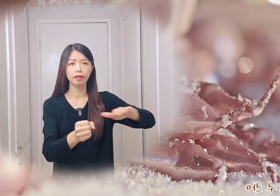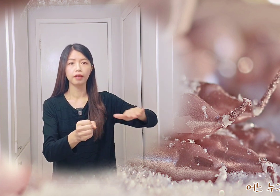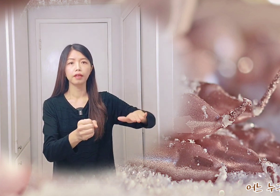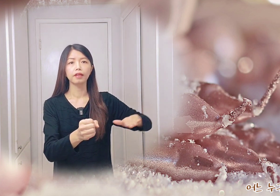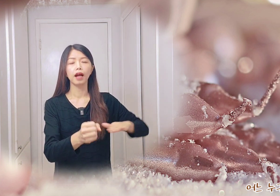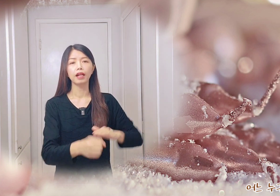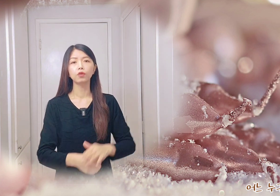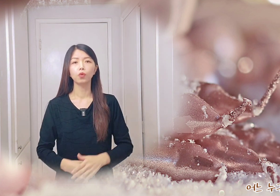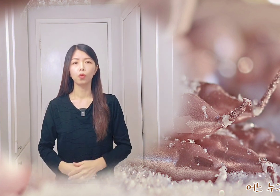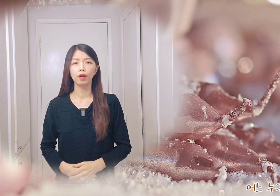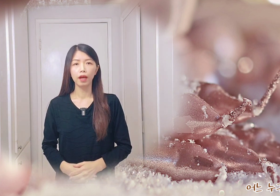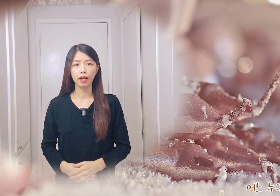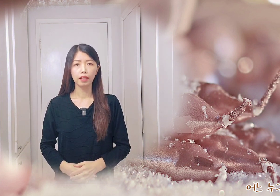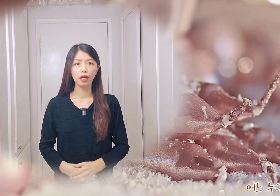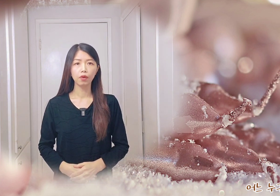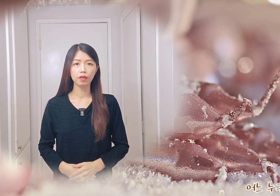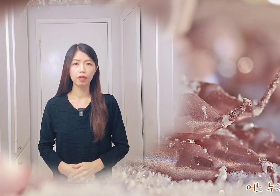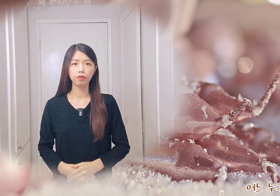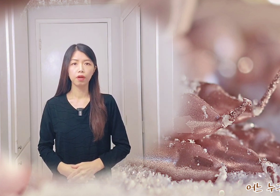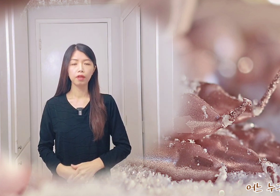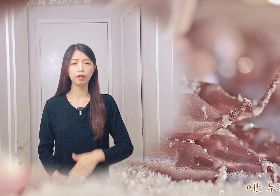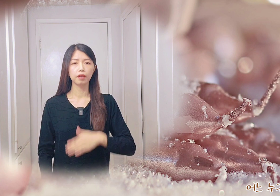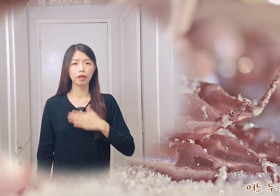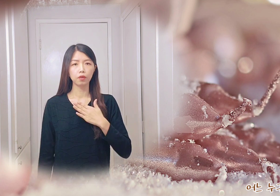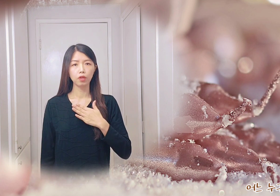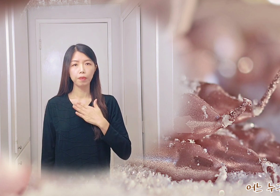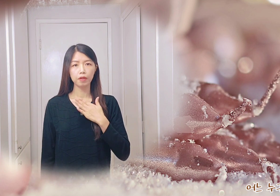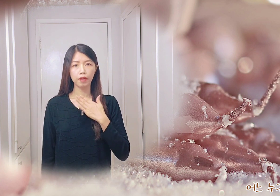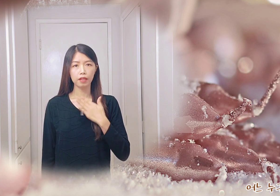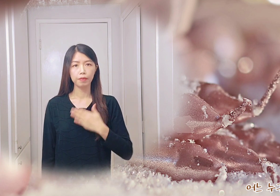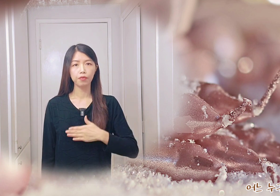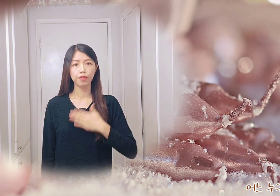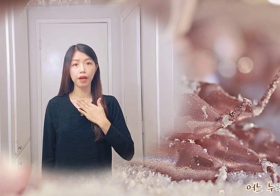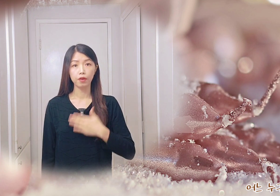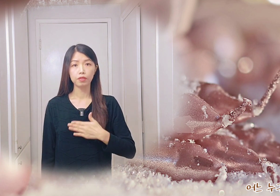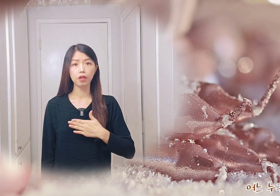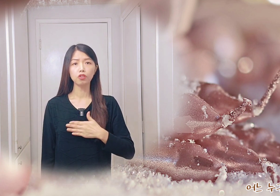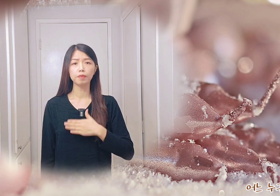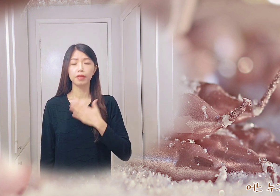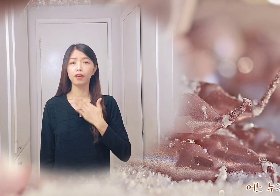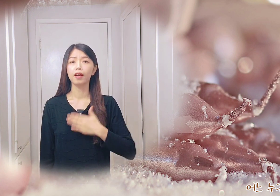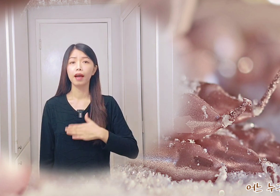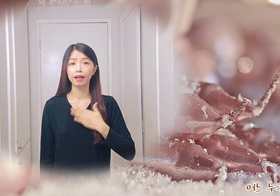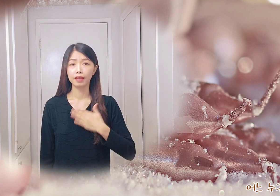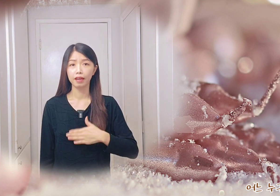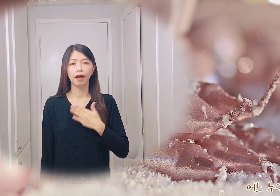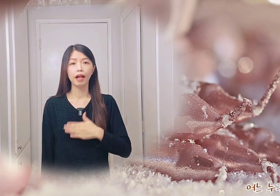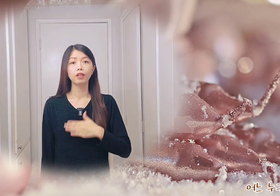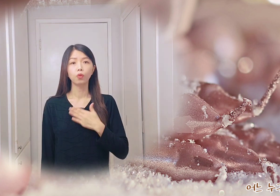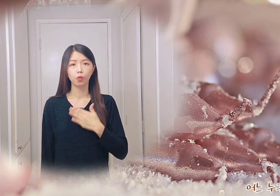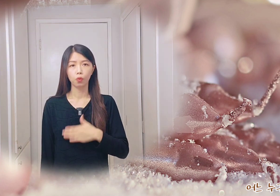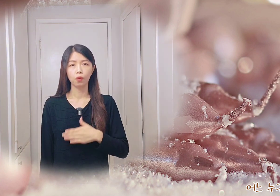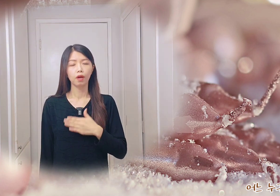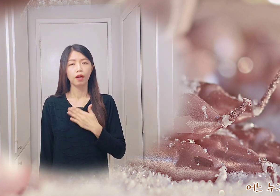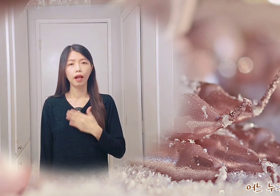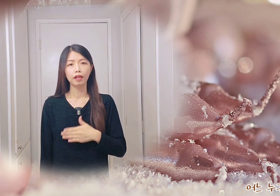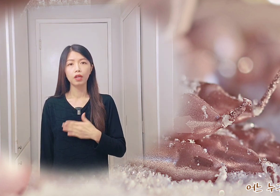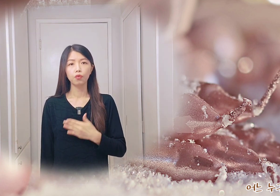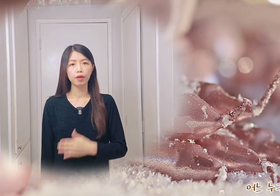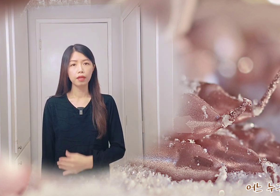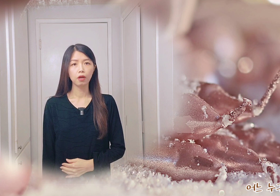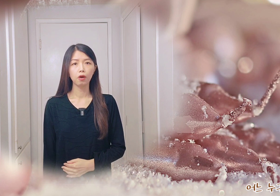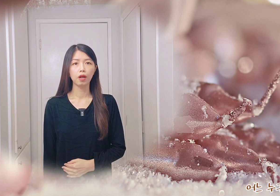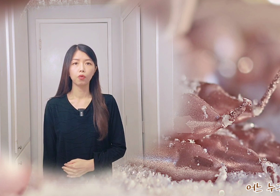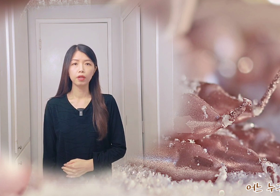사랑 알도록. 알다라고 한 뜻의 수어는 손을 펴서 가슴을 위아래로 스쳐주시면 돼요. 알다. 알도록.